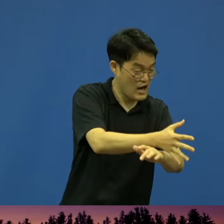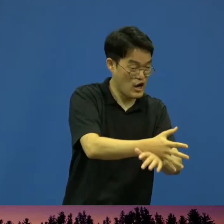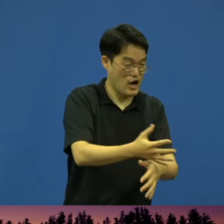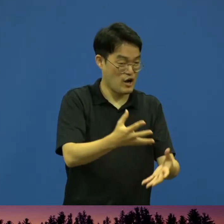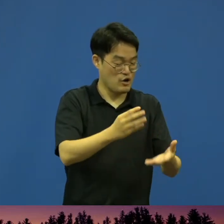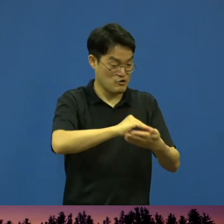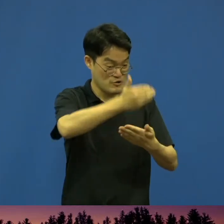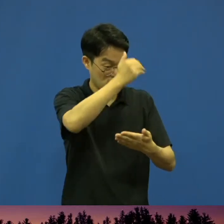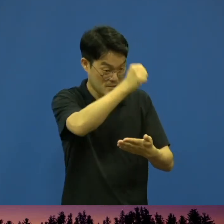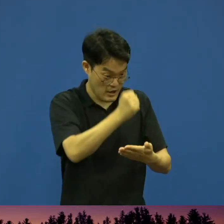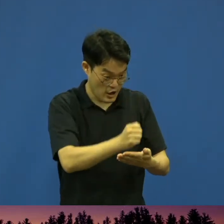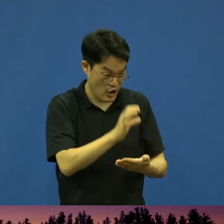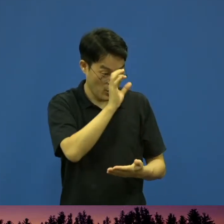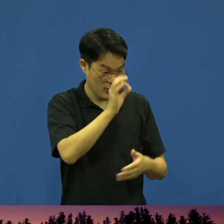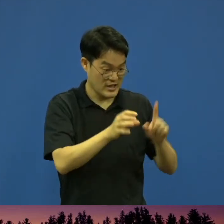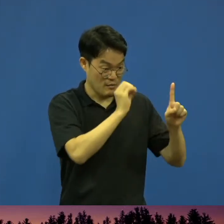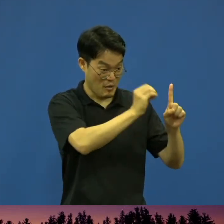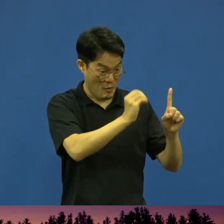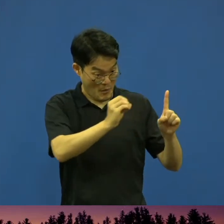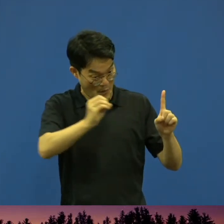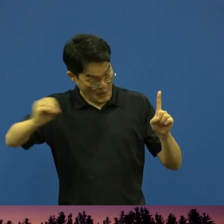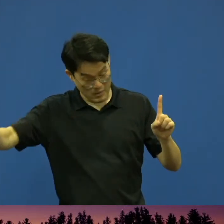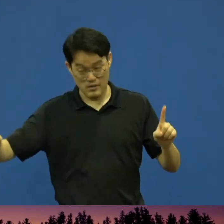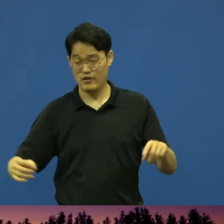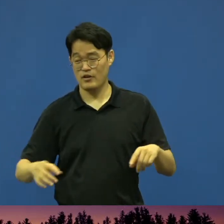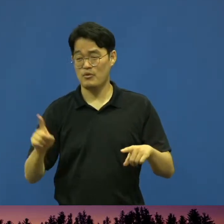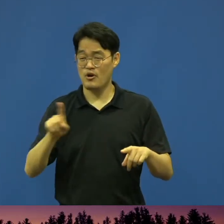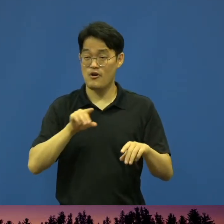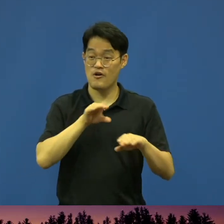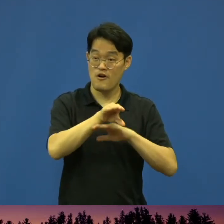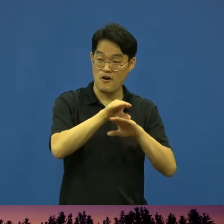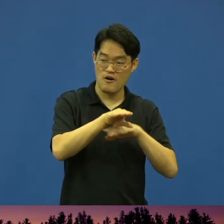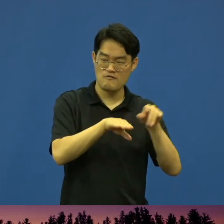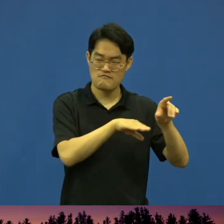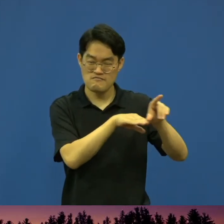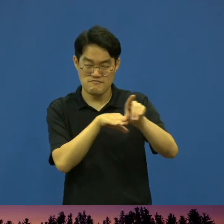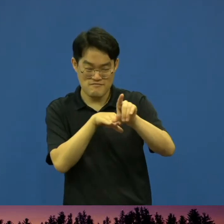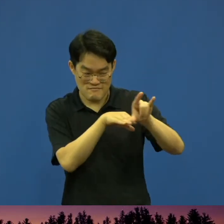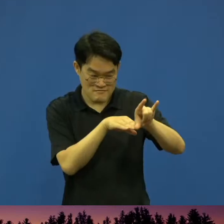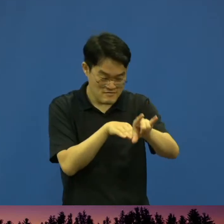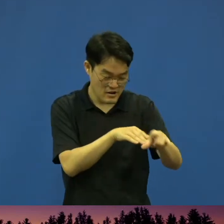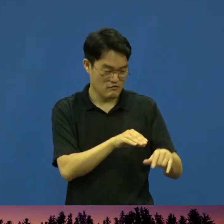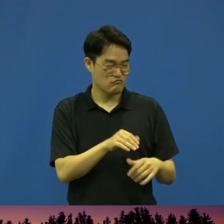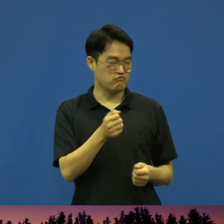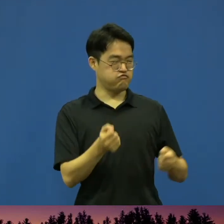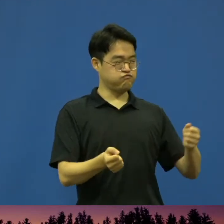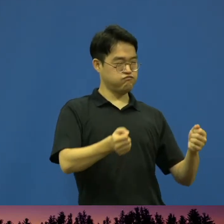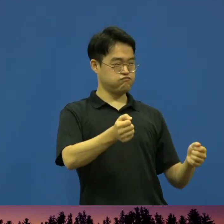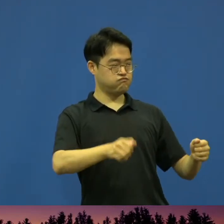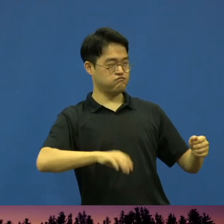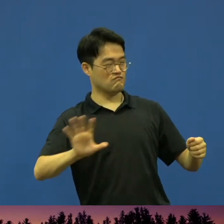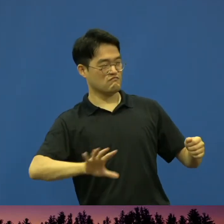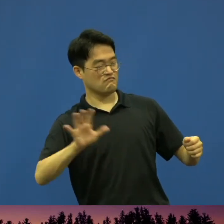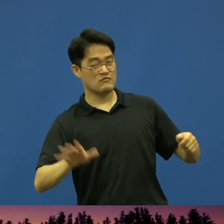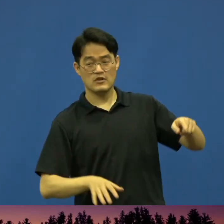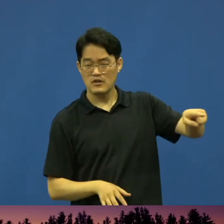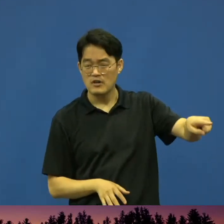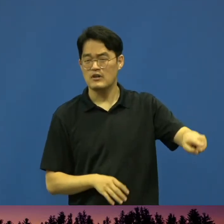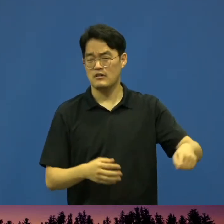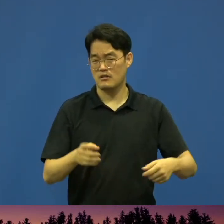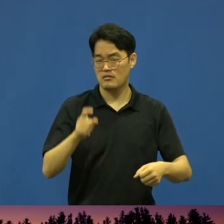통장의 잔고, 좋은 자동차를 타는 것, 다른 사람들에게 떵떵거리며 무시당하지 않고 사는 것이 신앙의